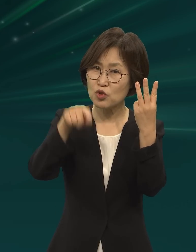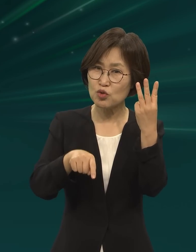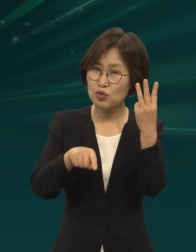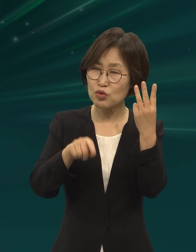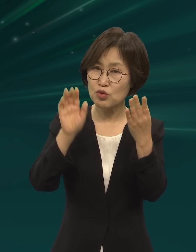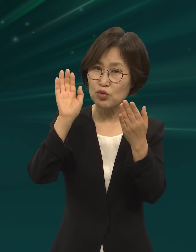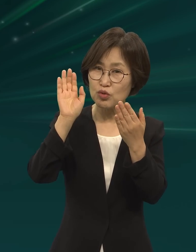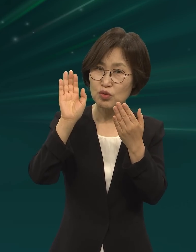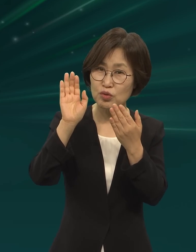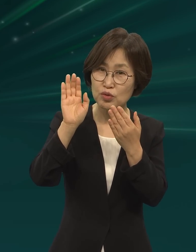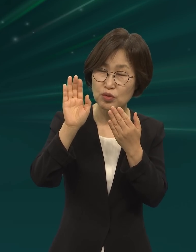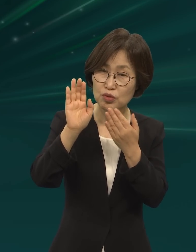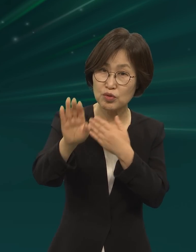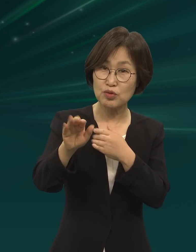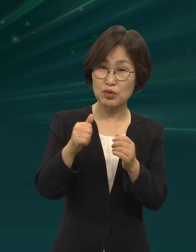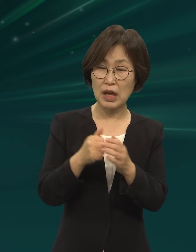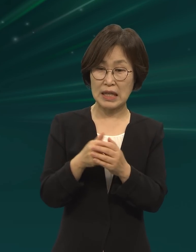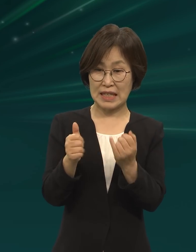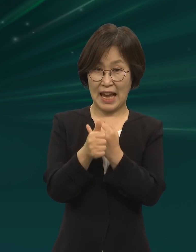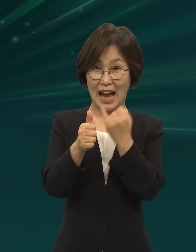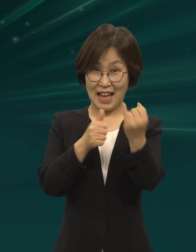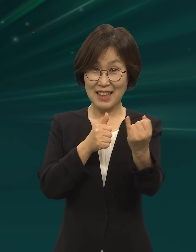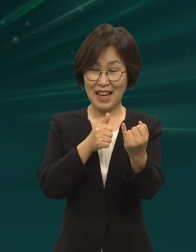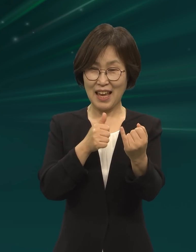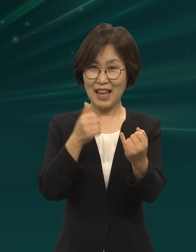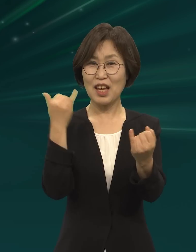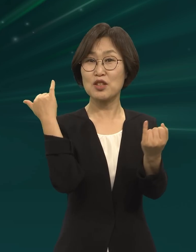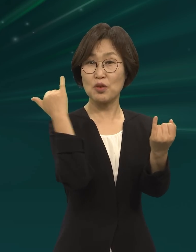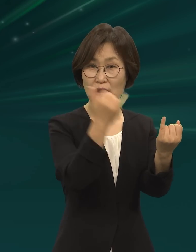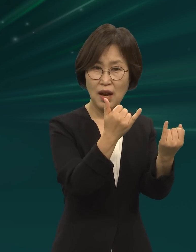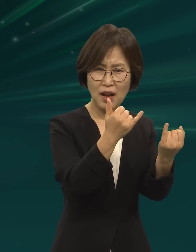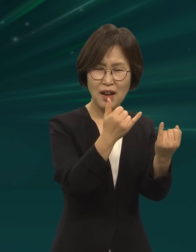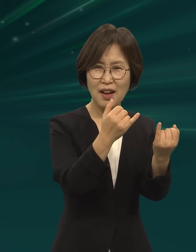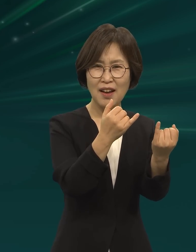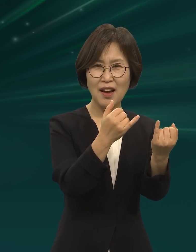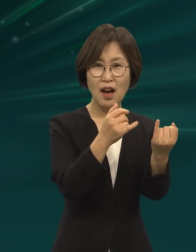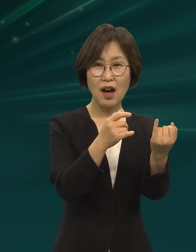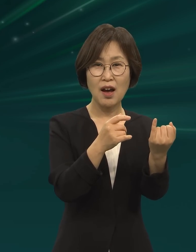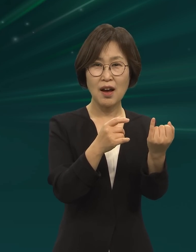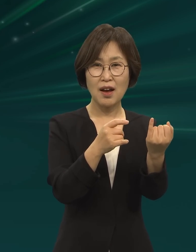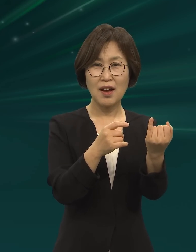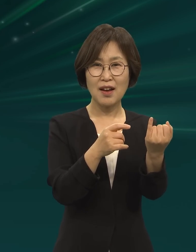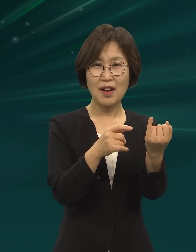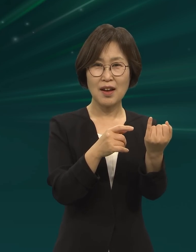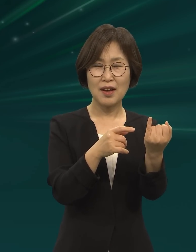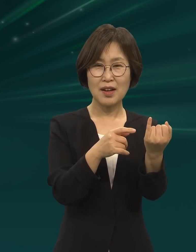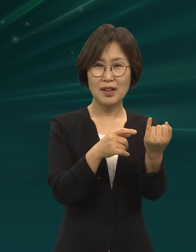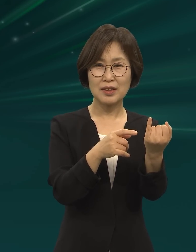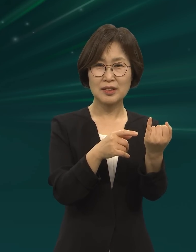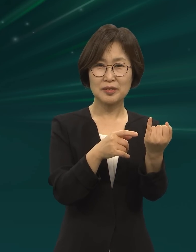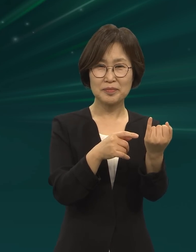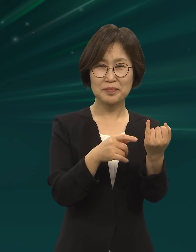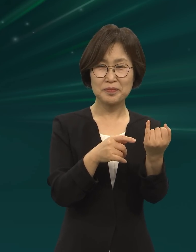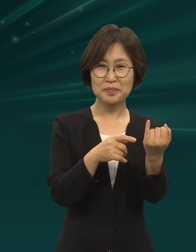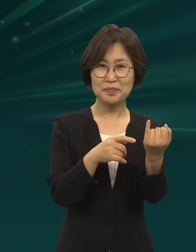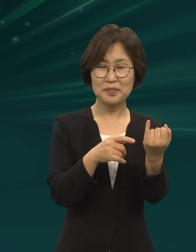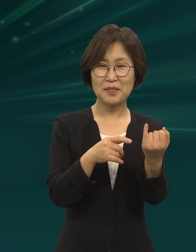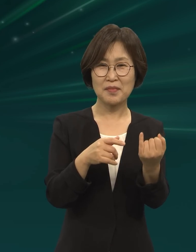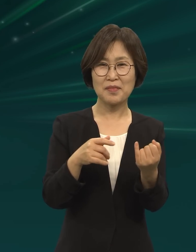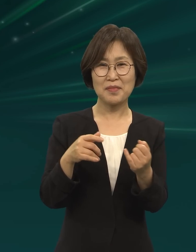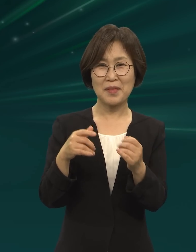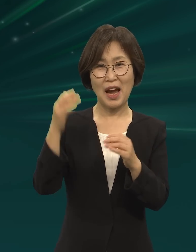저 집사람한테 전화 왔어요. 언니, 여기는 목사님, 사모님 하잖아요.